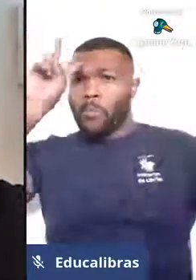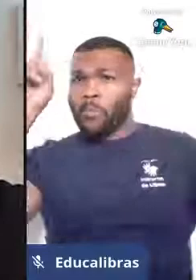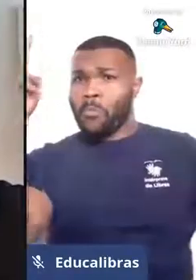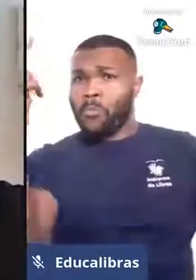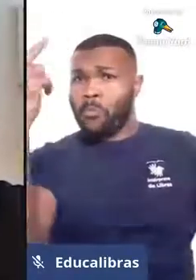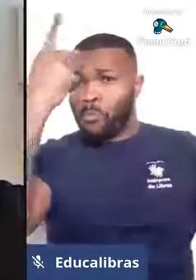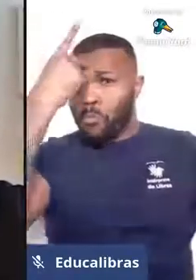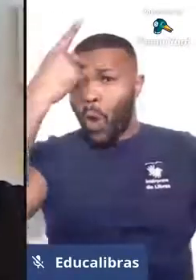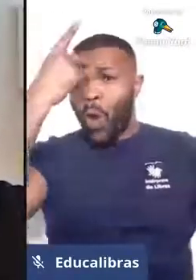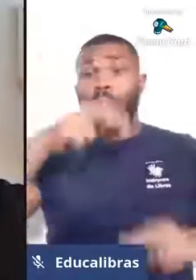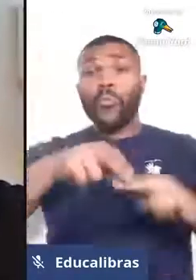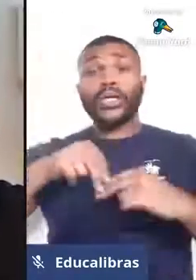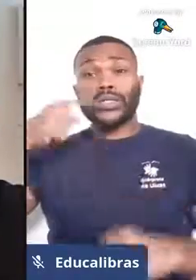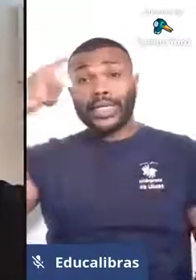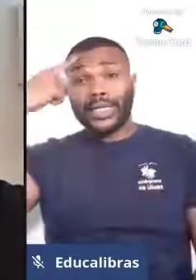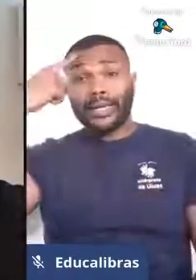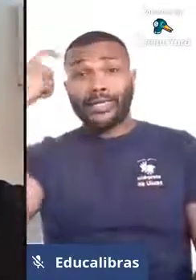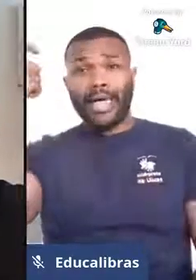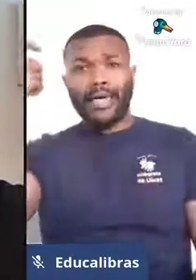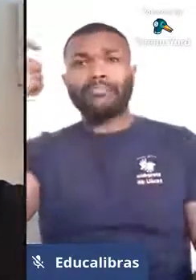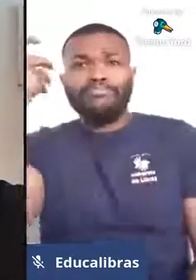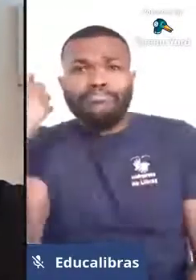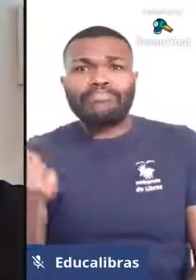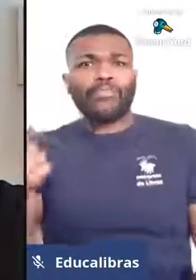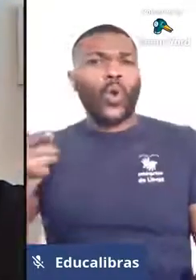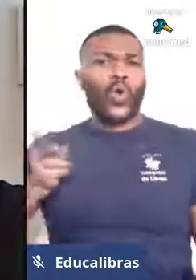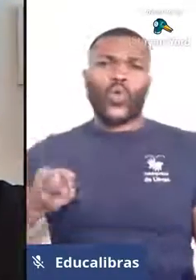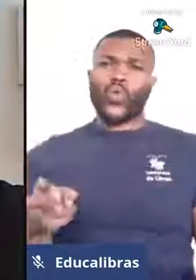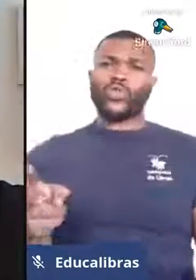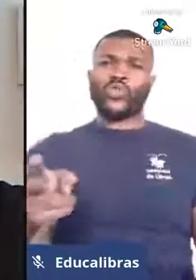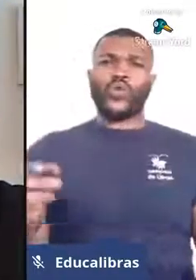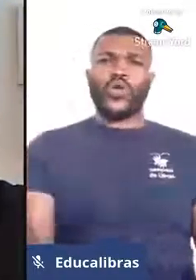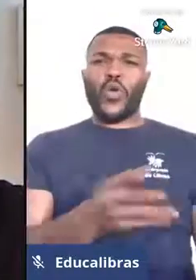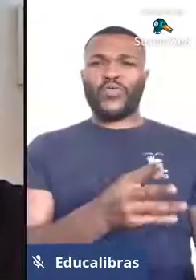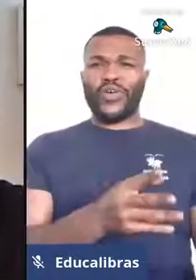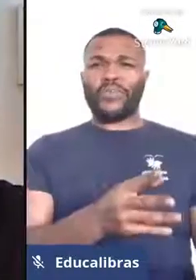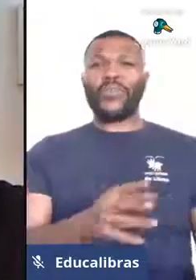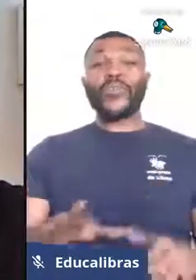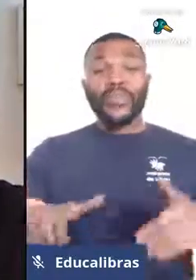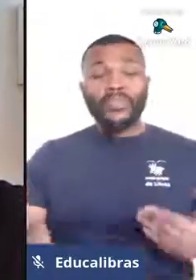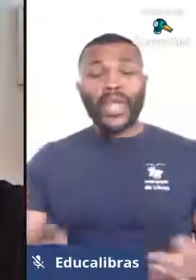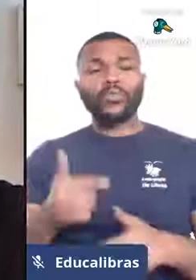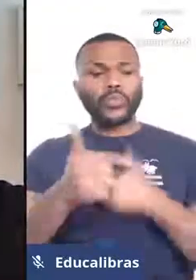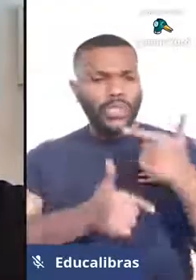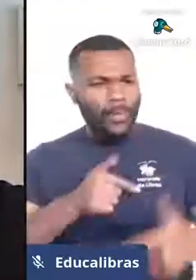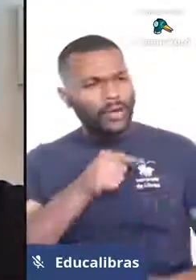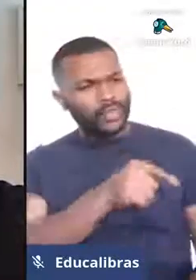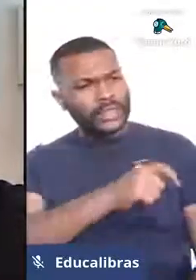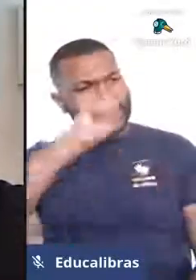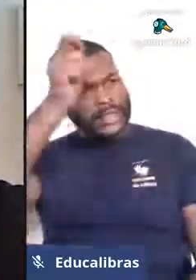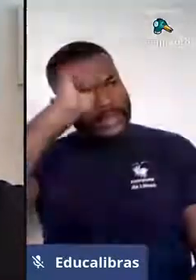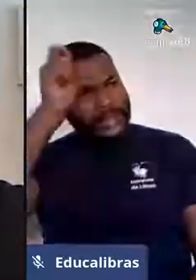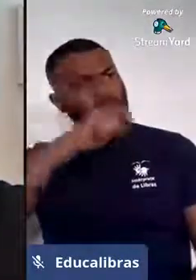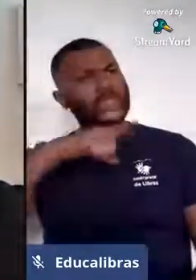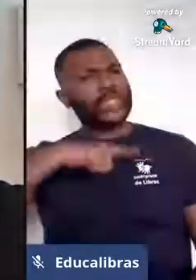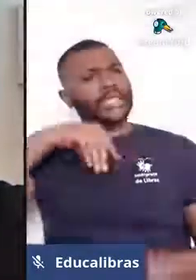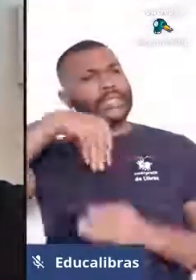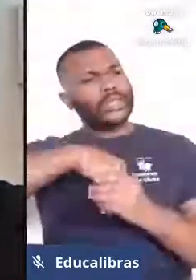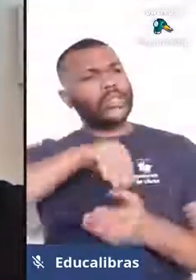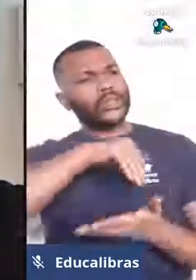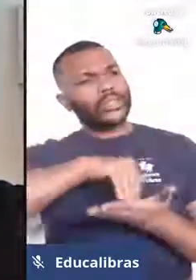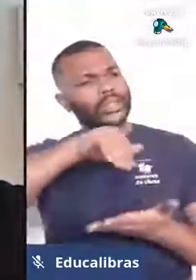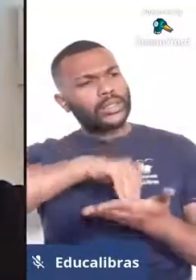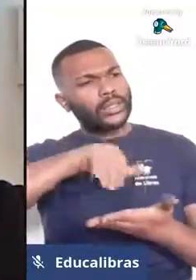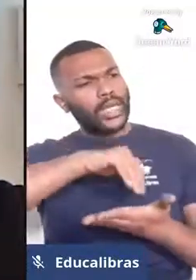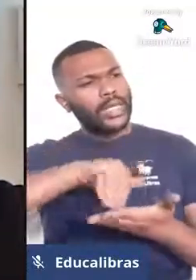ideia, aí que não volta mais. Então eu acho que um trabalho que nem o que você faz com a secretaria, que nem o que o